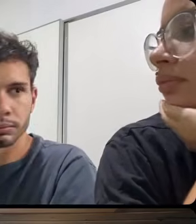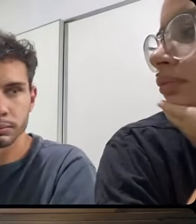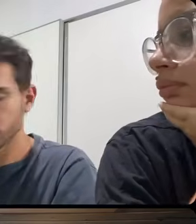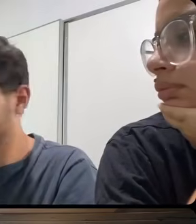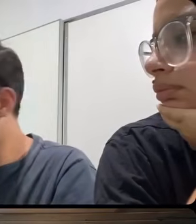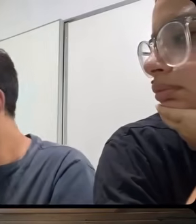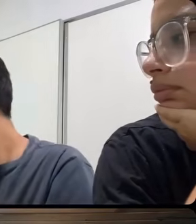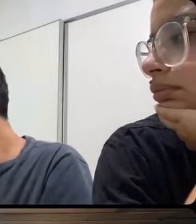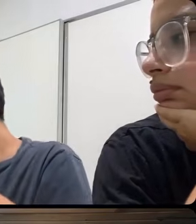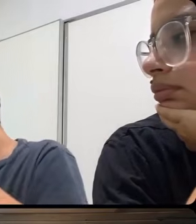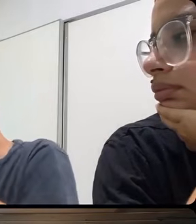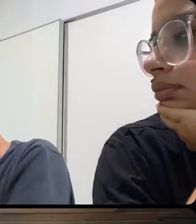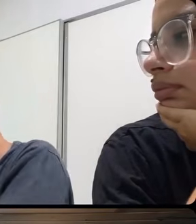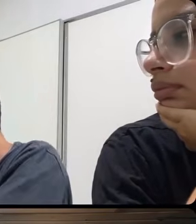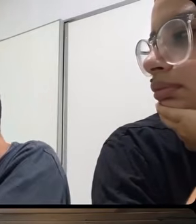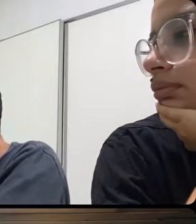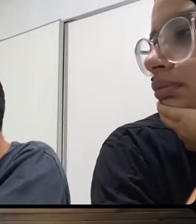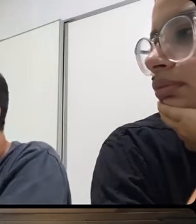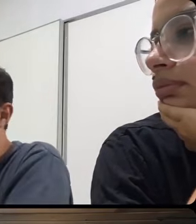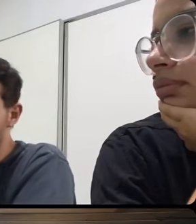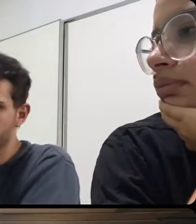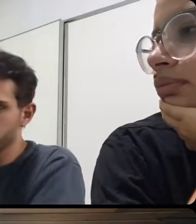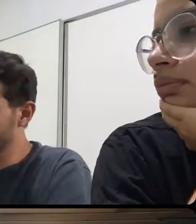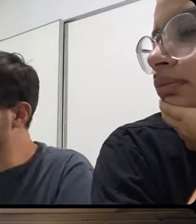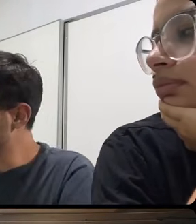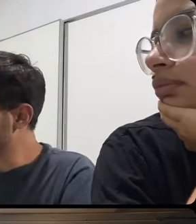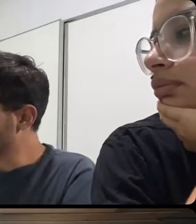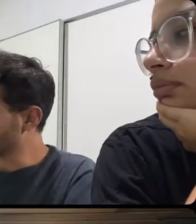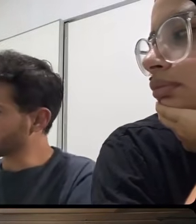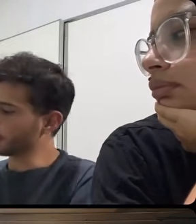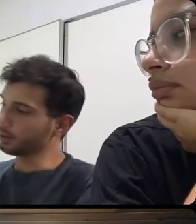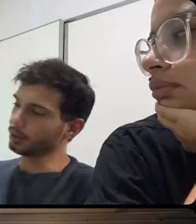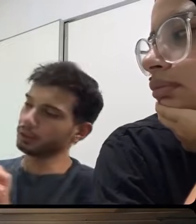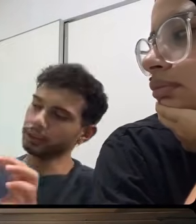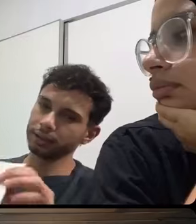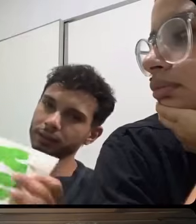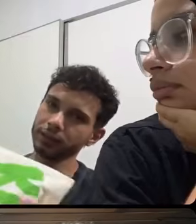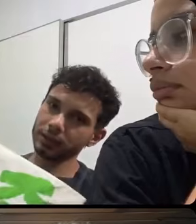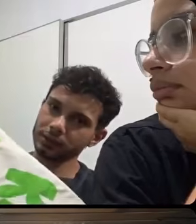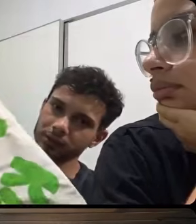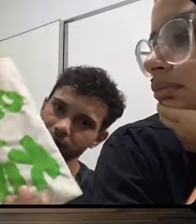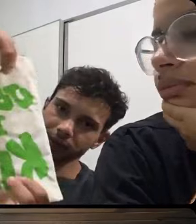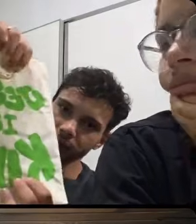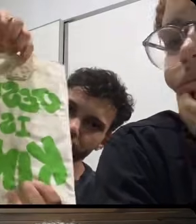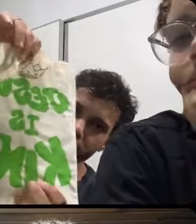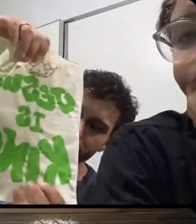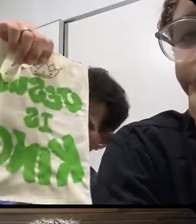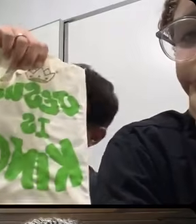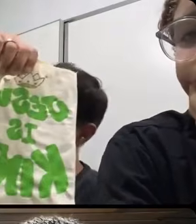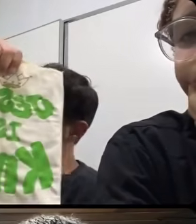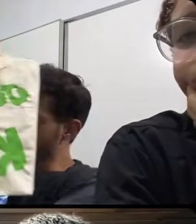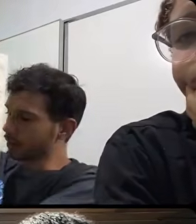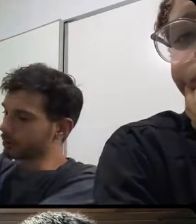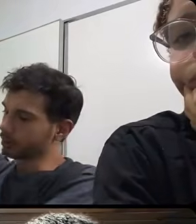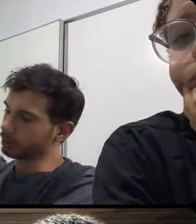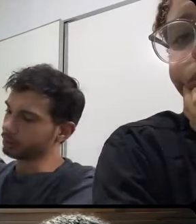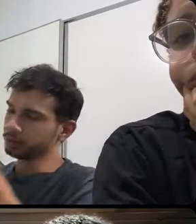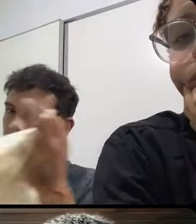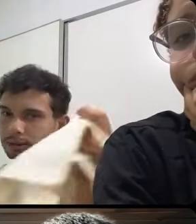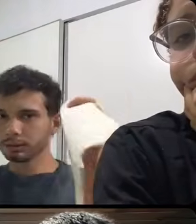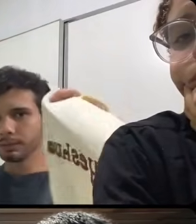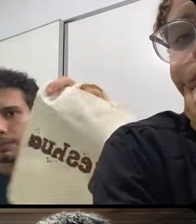depois eu abro aqui. Marcos 4:41. Isso. Aqui, É, ó. é que Que tem benção. Jesus é rei e tudo